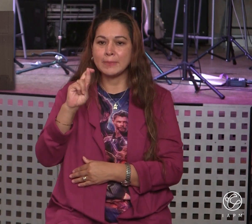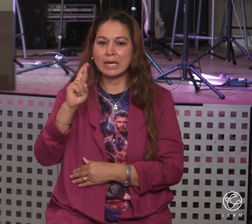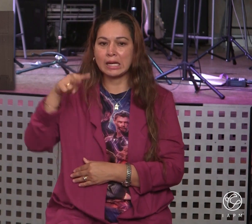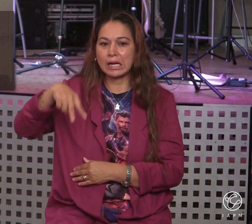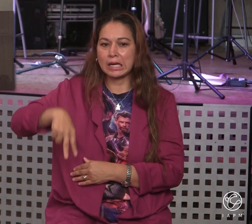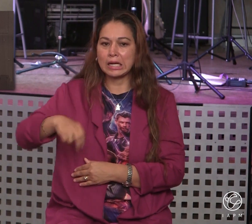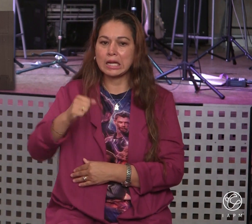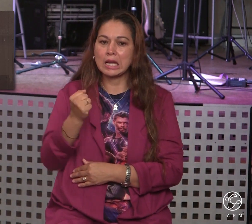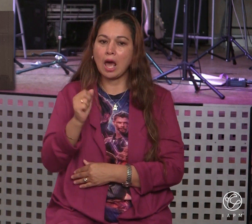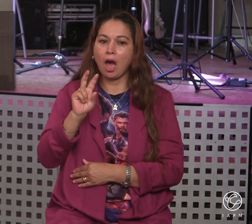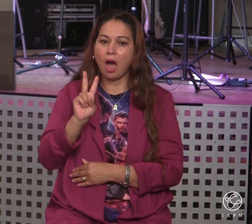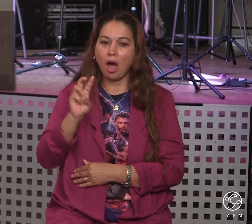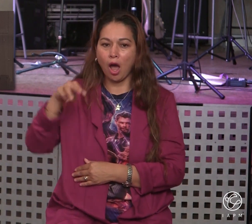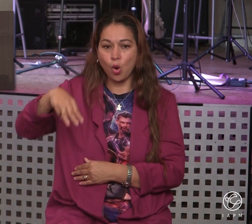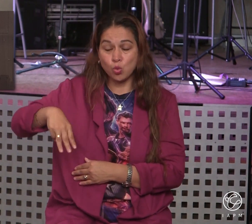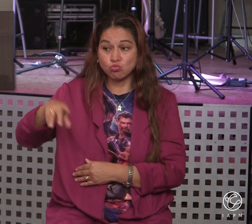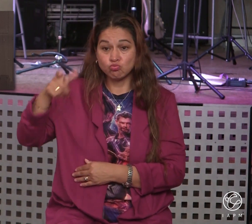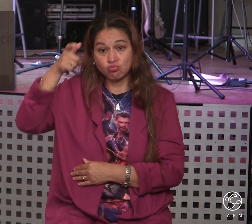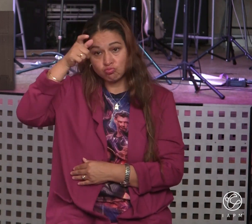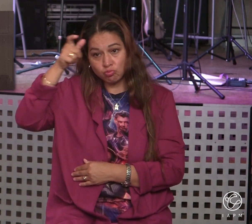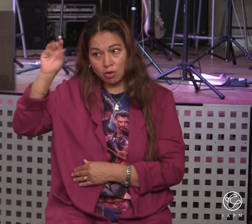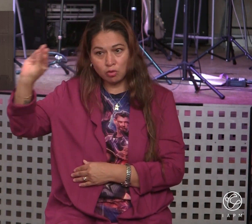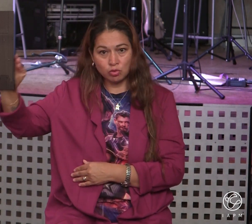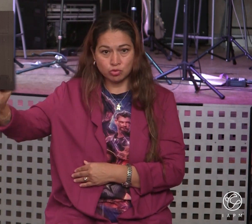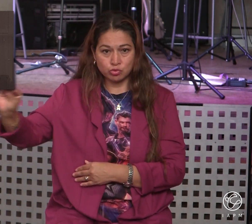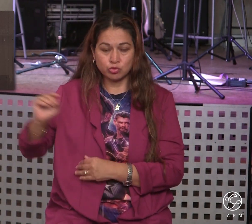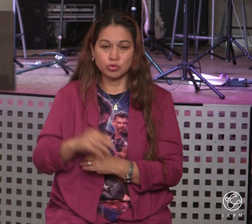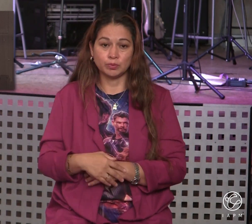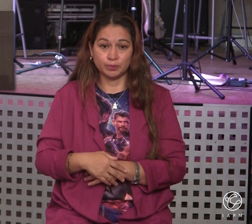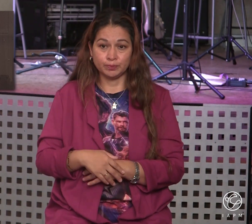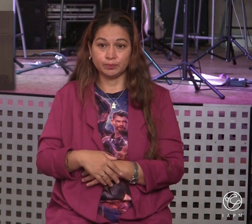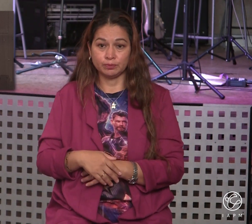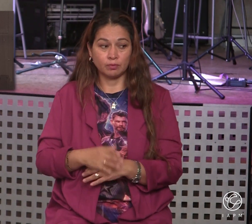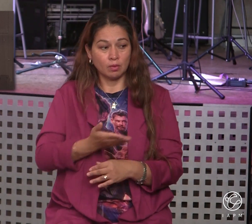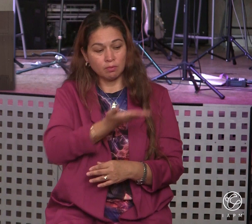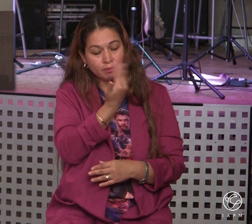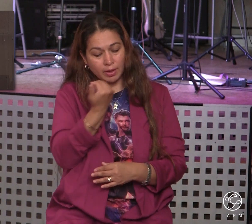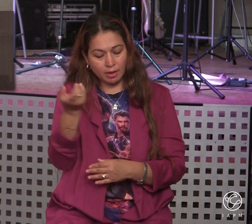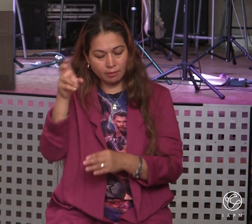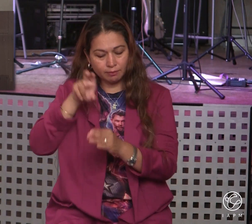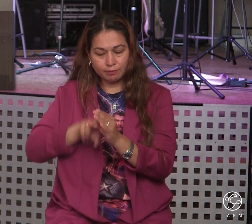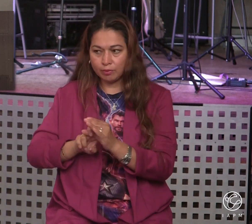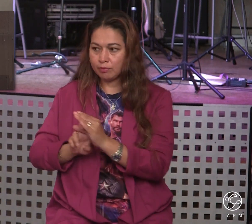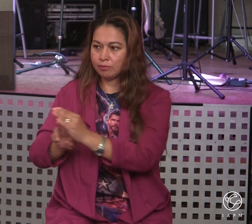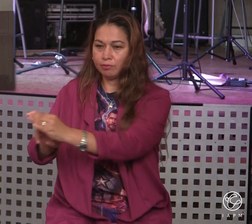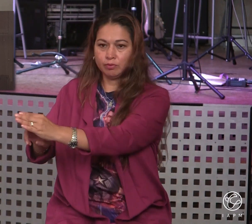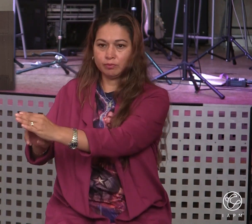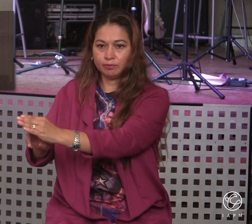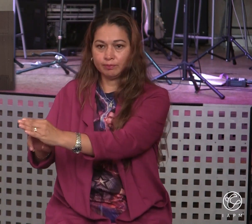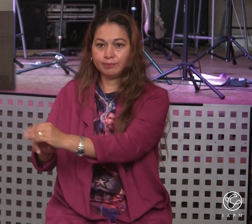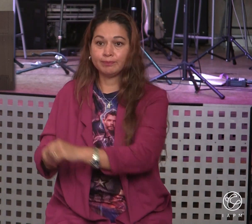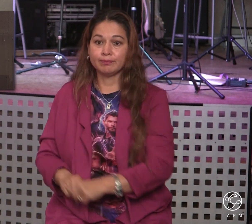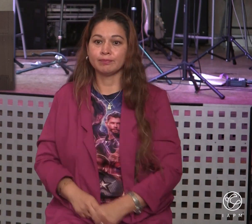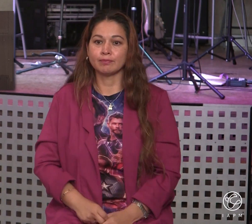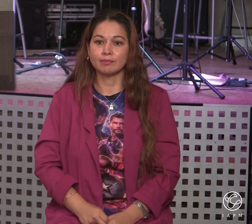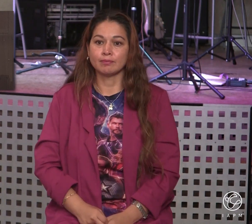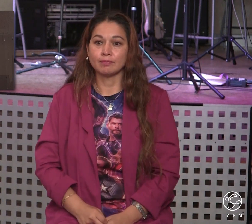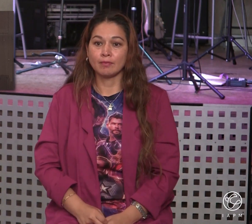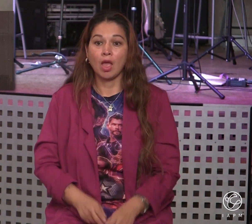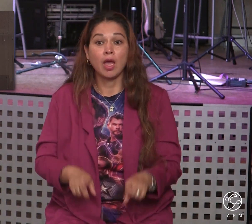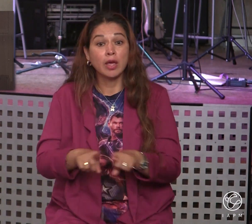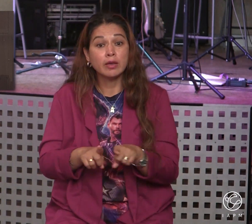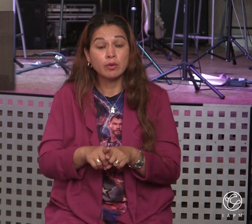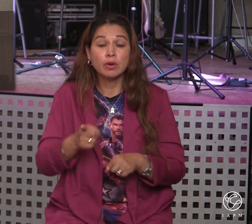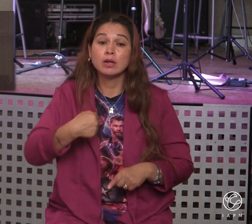Es decir, las tormentas a veces en nuestra vida no se levantan porque hemos metido la pata, porque estamos fuera